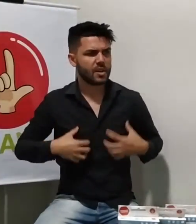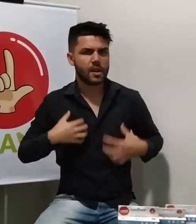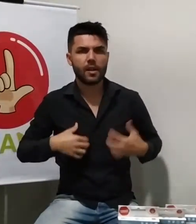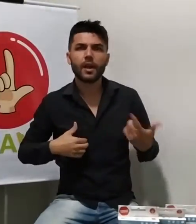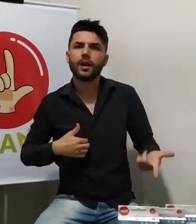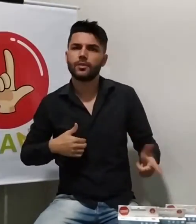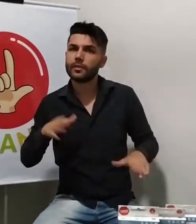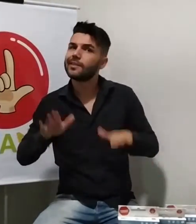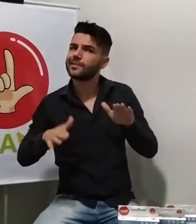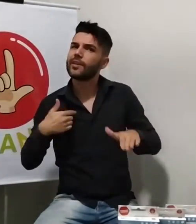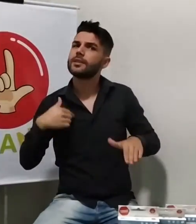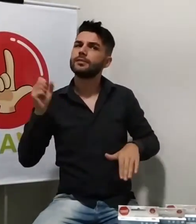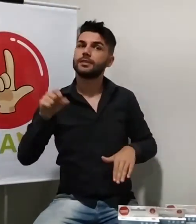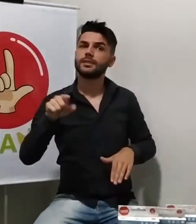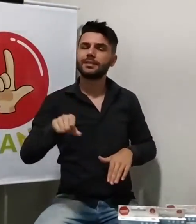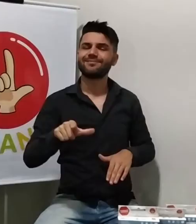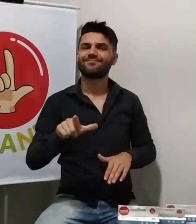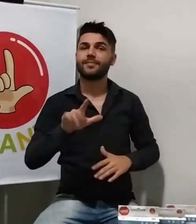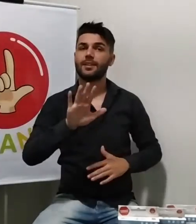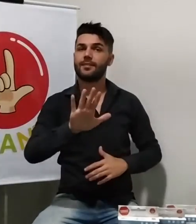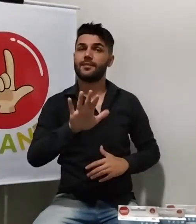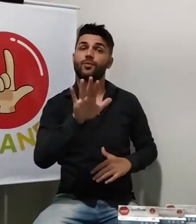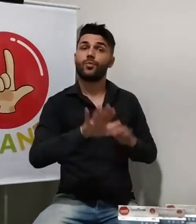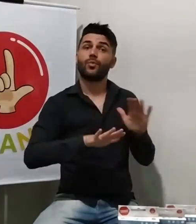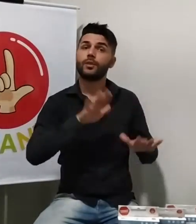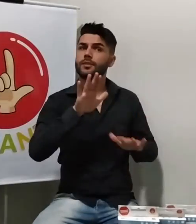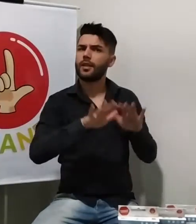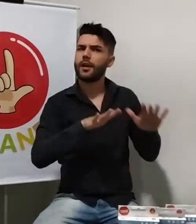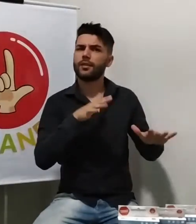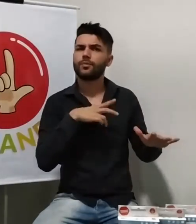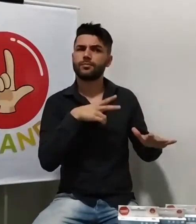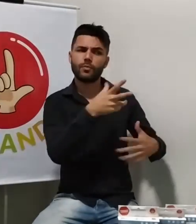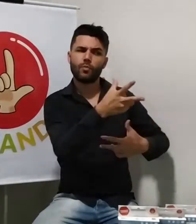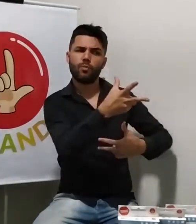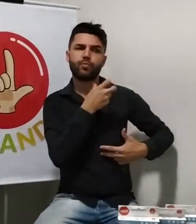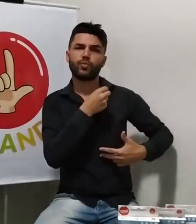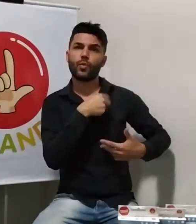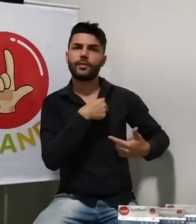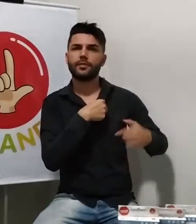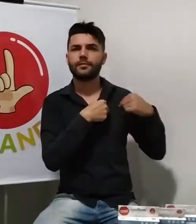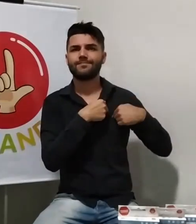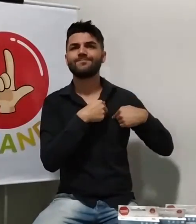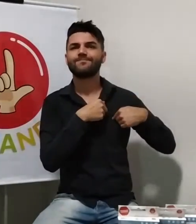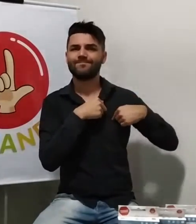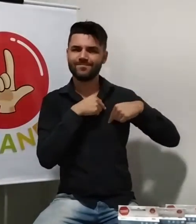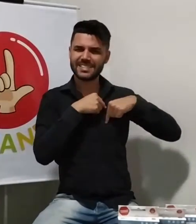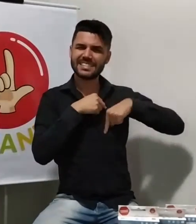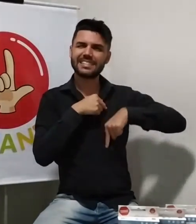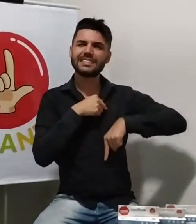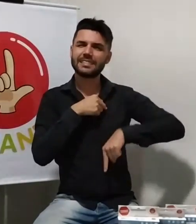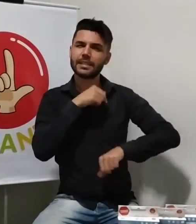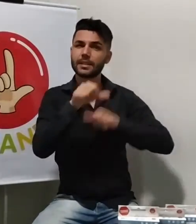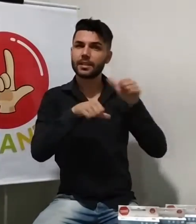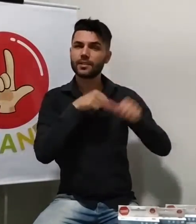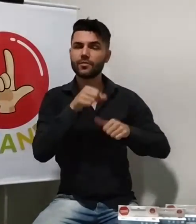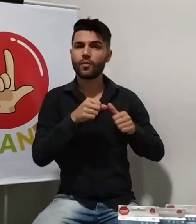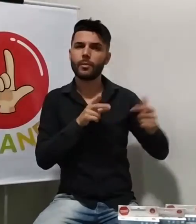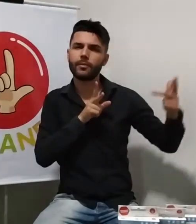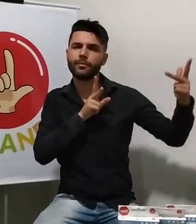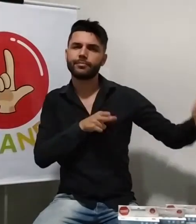indignado, mas a gente precisa tomar cuidado pra não ser contaminado. Daqui a pouco a gente se transforma num tipo de ser humano que não acredita em ninguém, que não